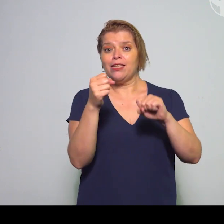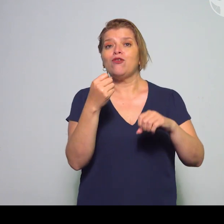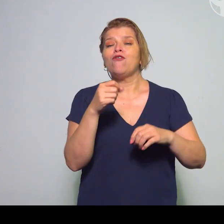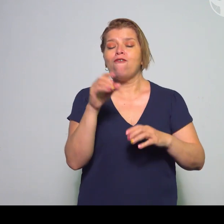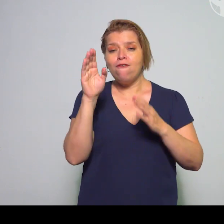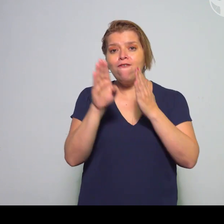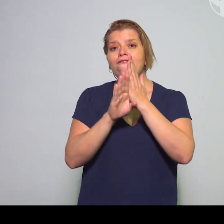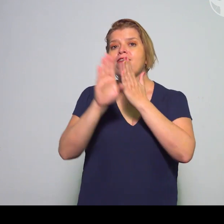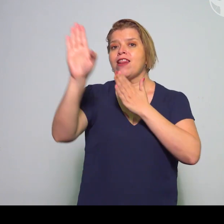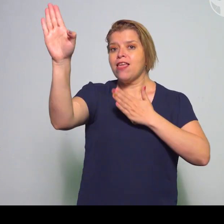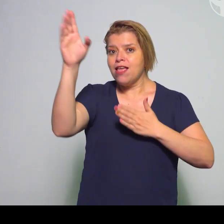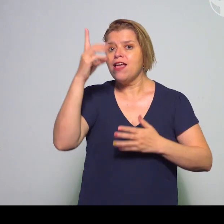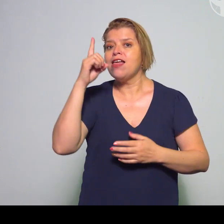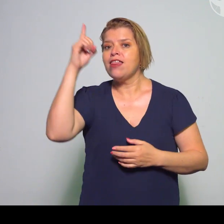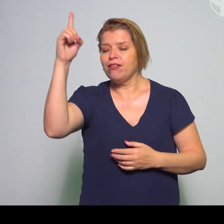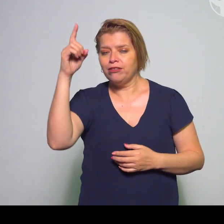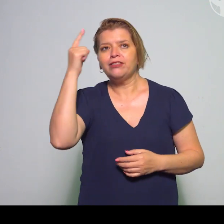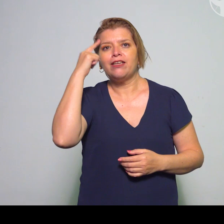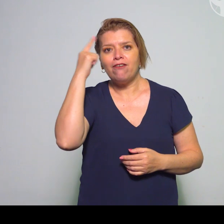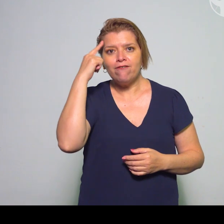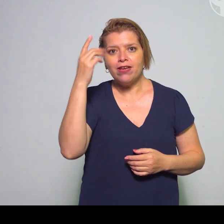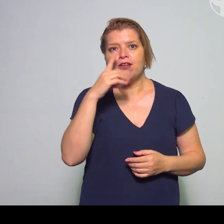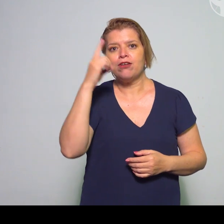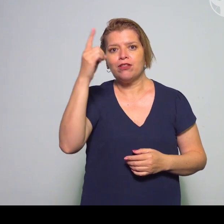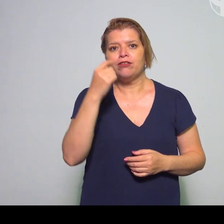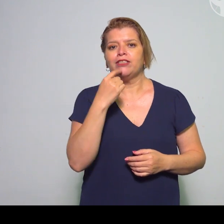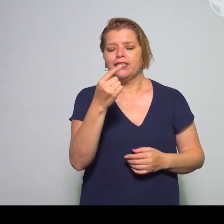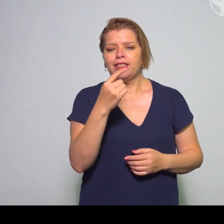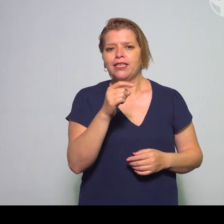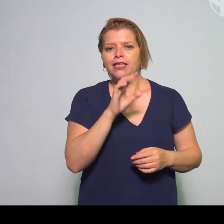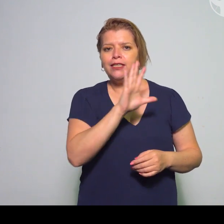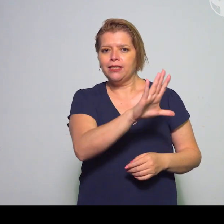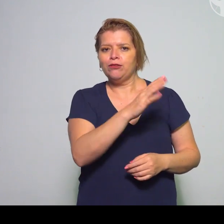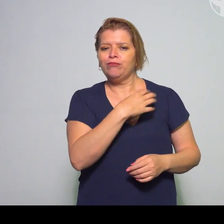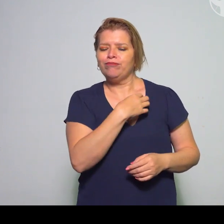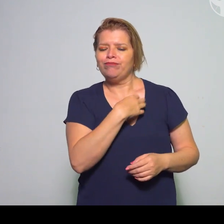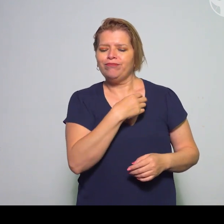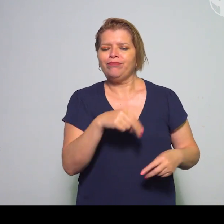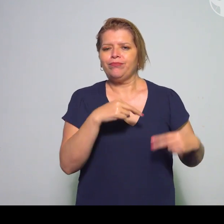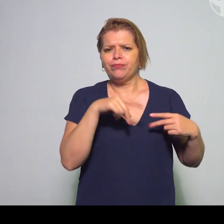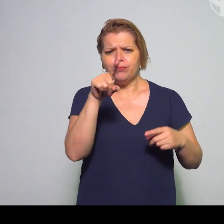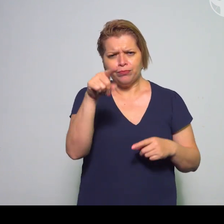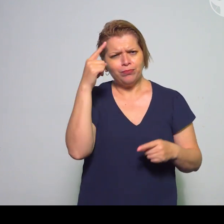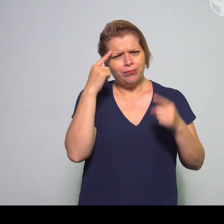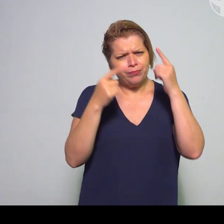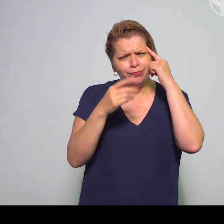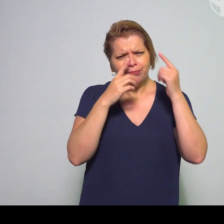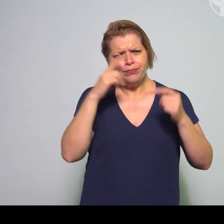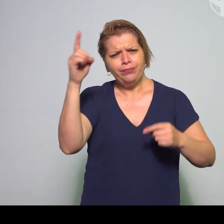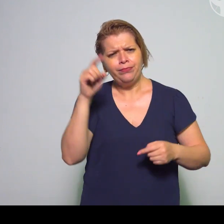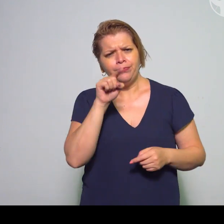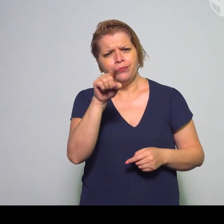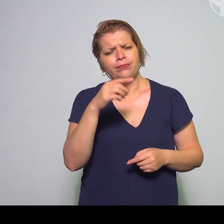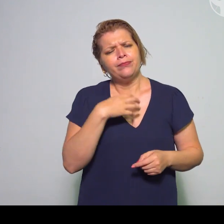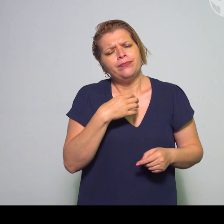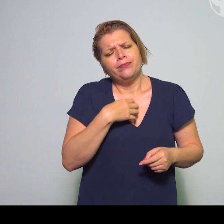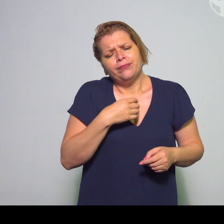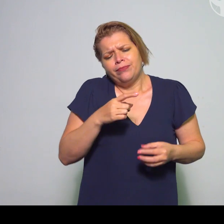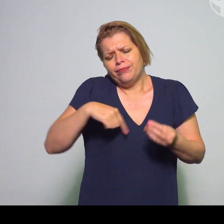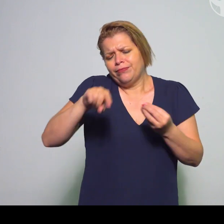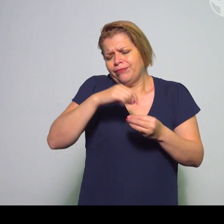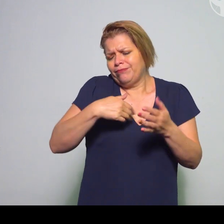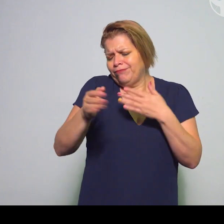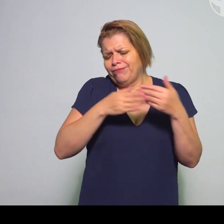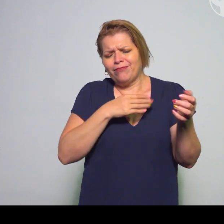hacer, continuaron siendo fieles, sabían lo que Dios decía de ellos. ¿Sabes tú lo que Dios dice de ti? O el hecho de que